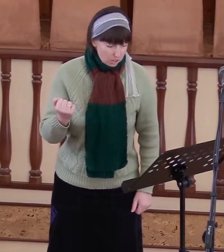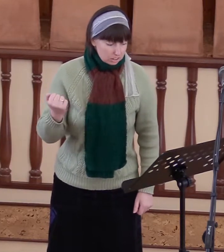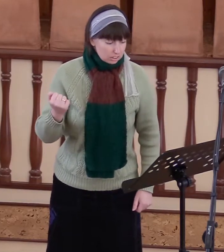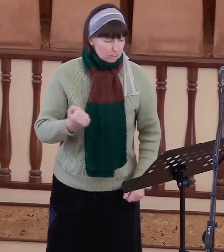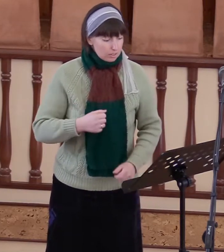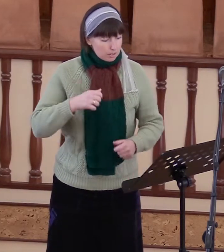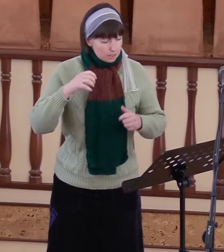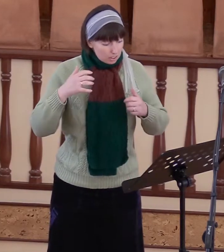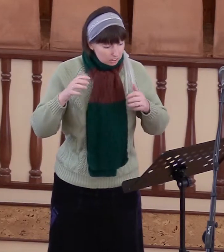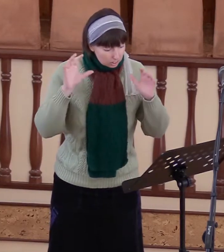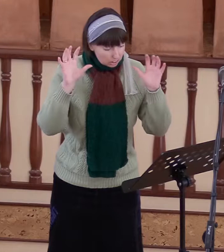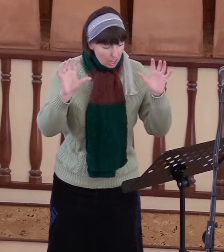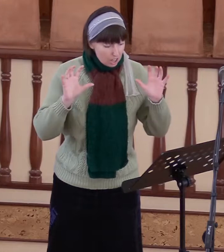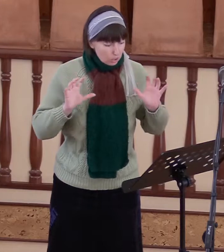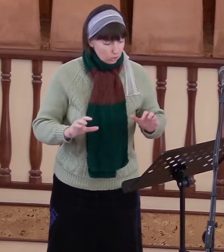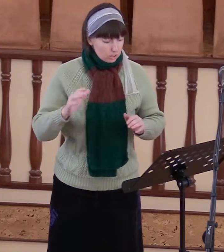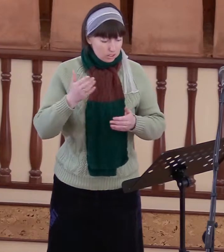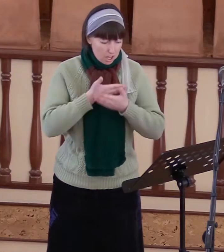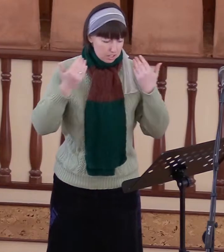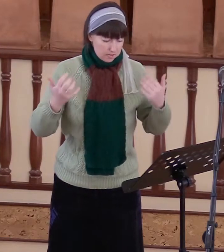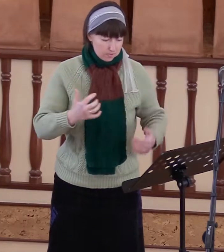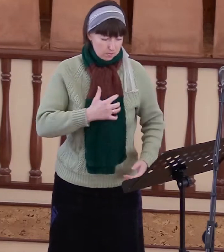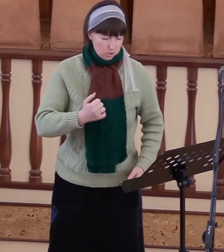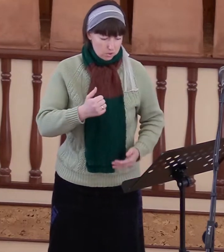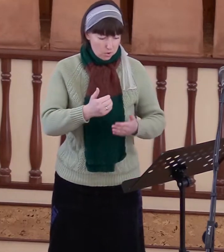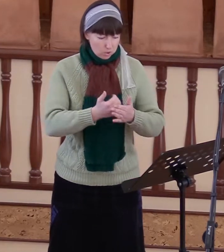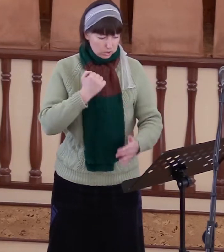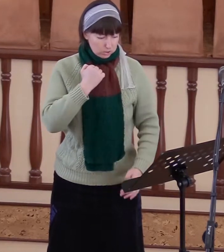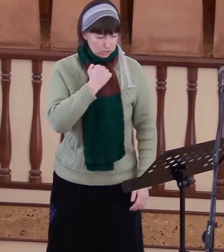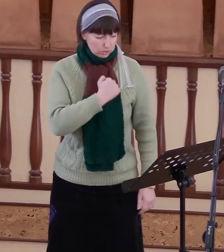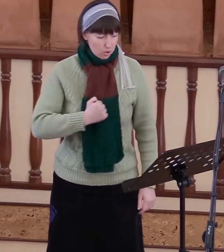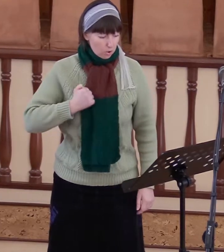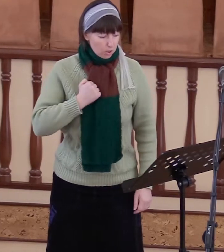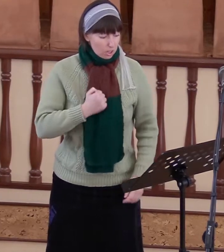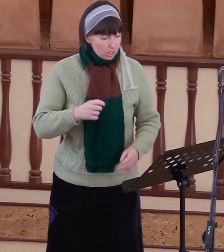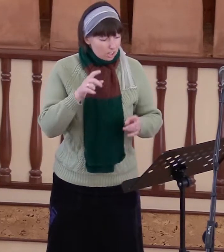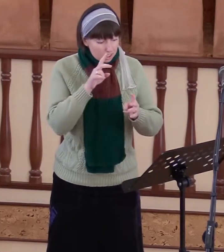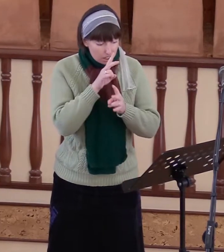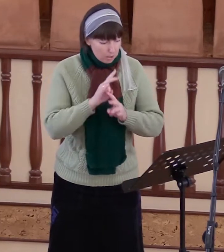Воздержание. Закона нет на воздержавшихся от зла. Не наказуем